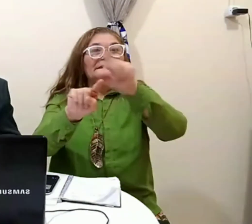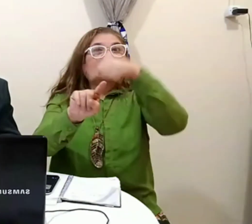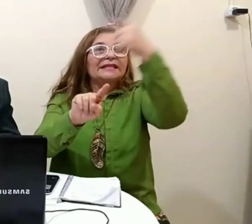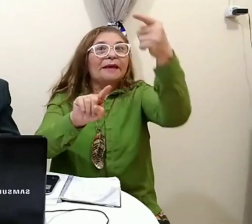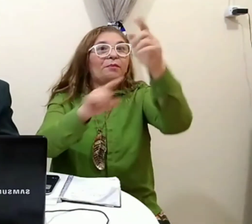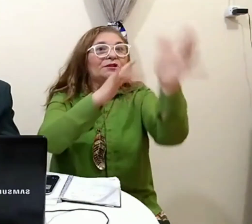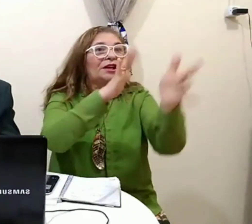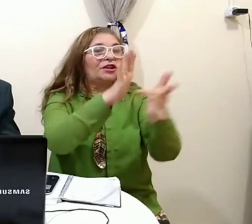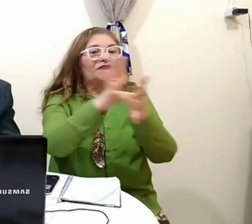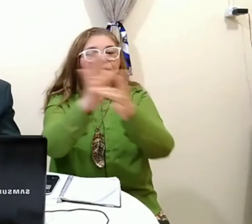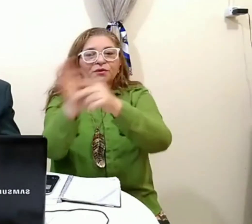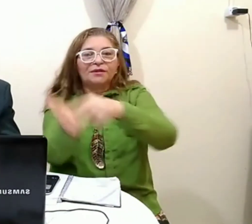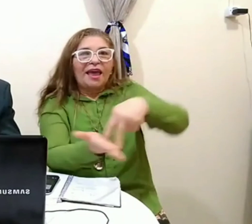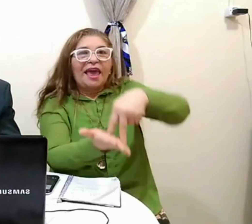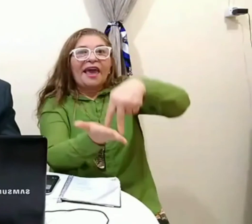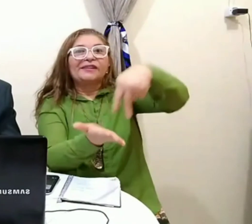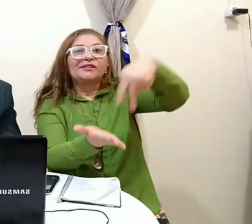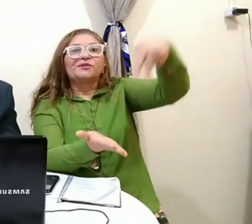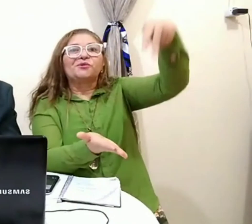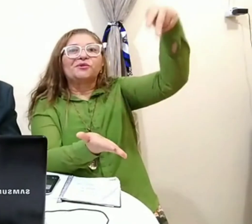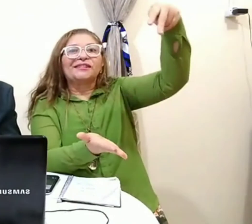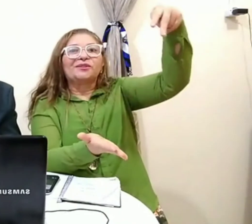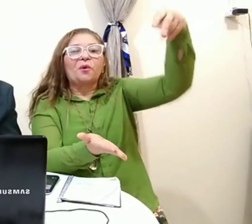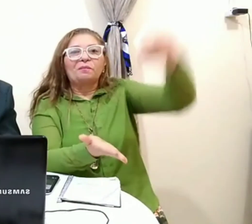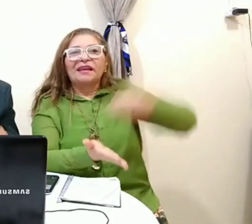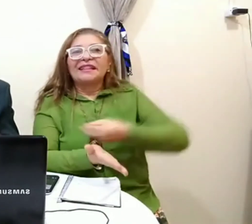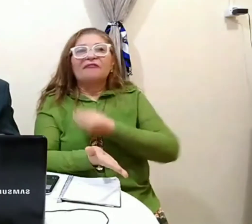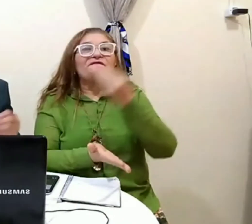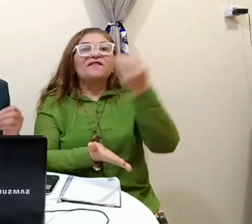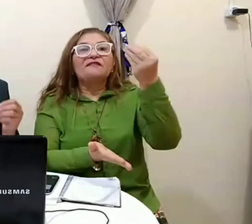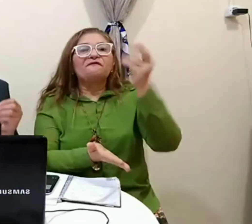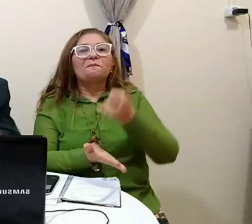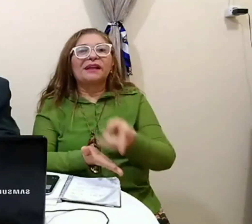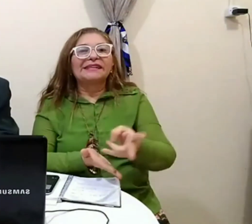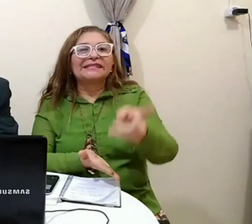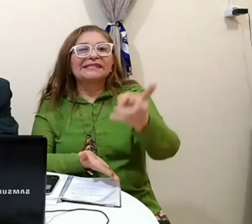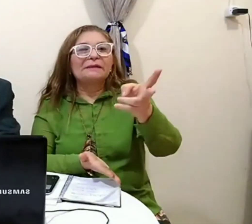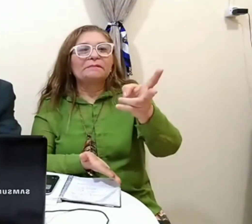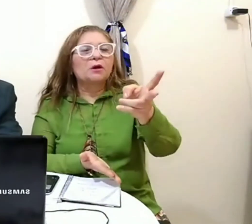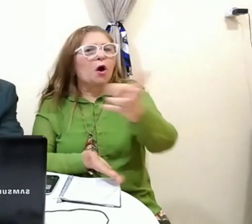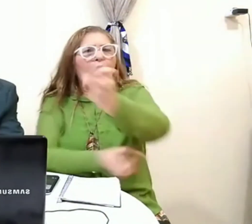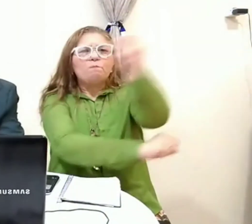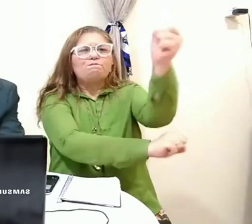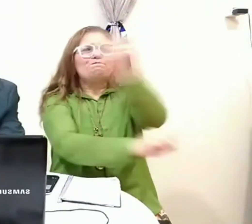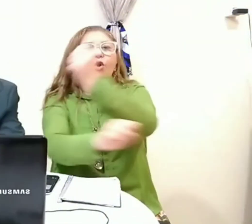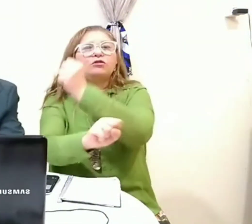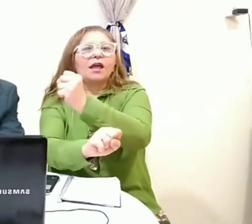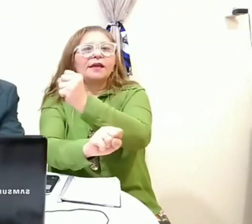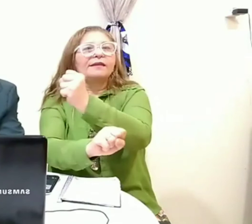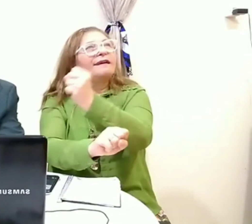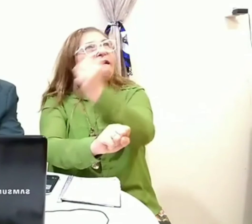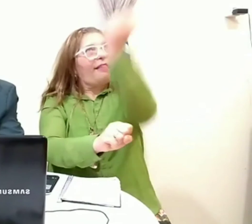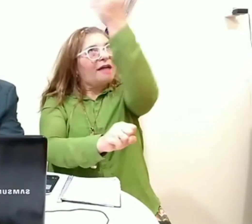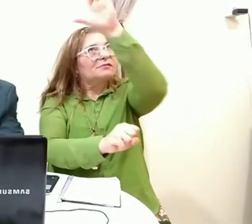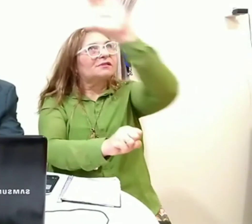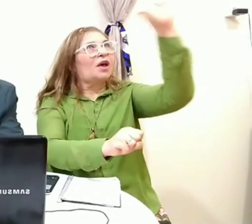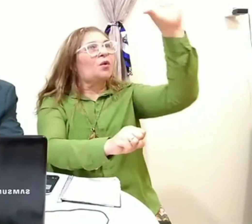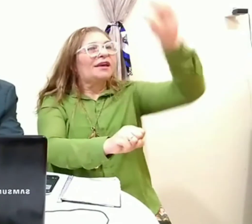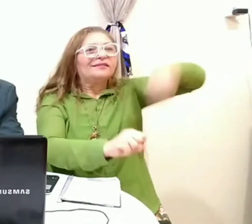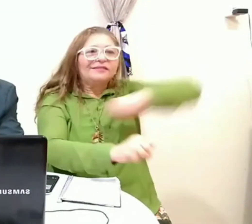veio como Salvador do mundo estava agora novamente vivo com poder soberano de salvar a todos aqueles